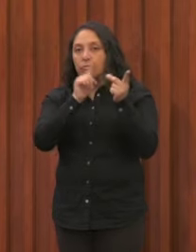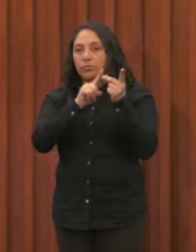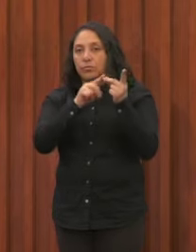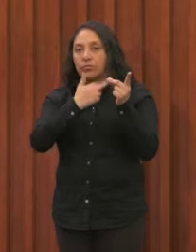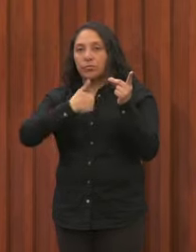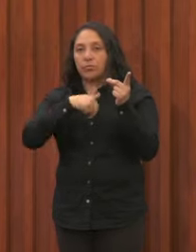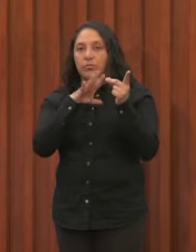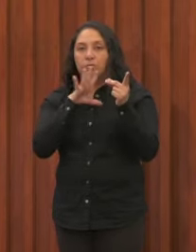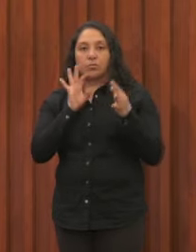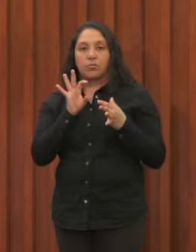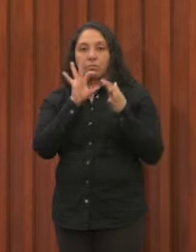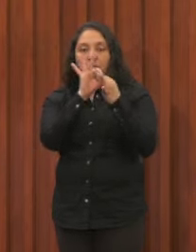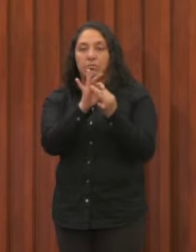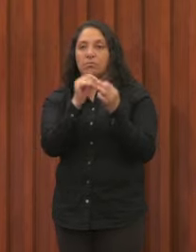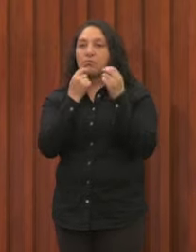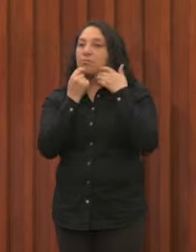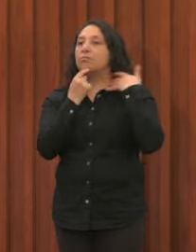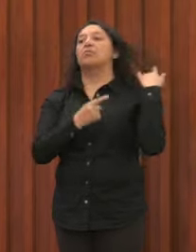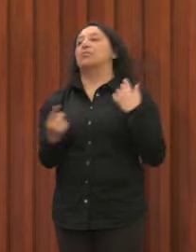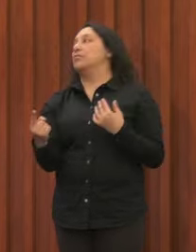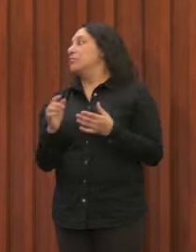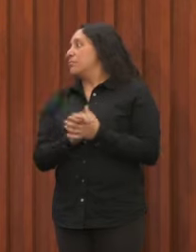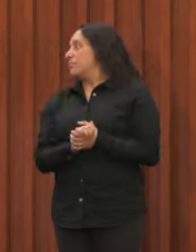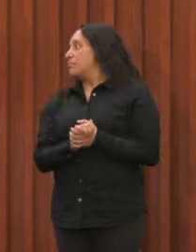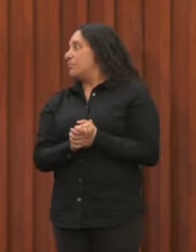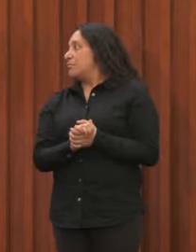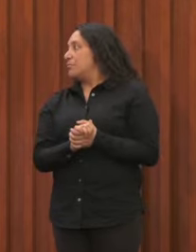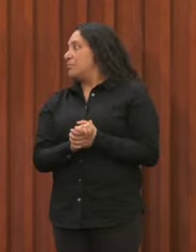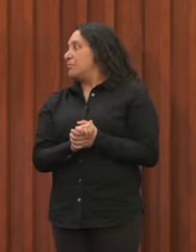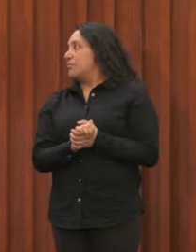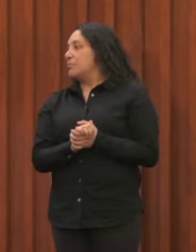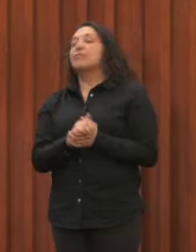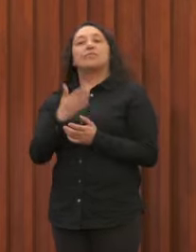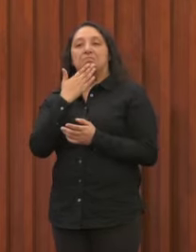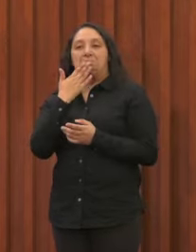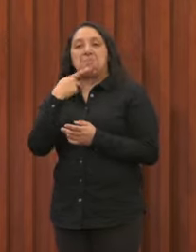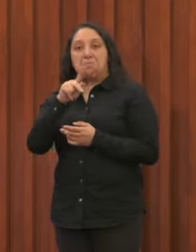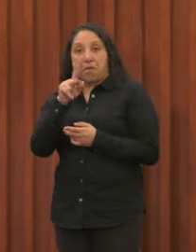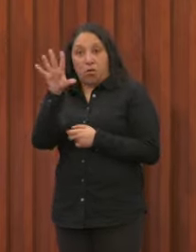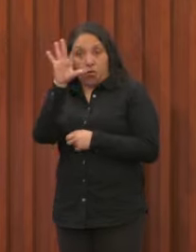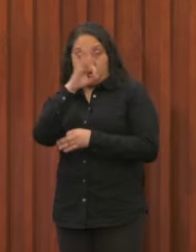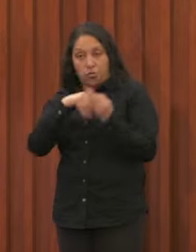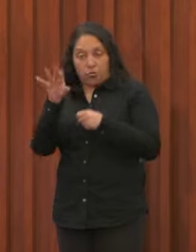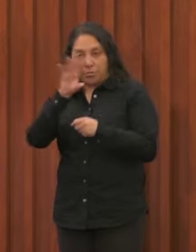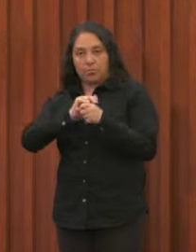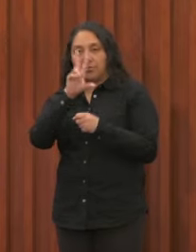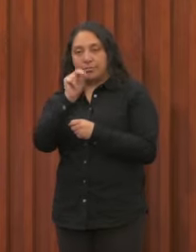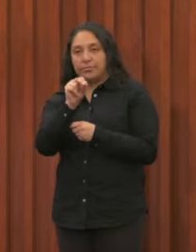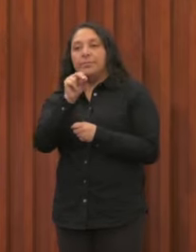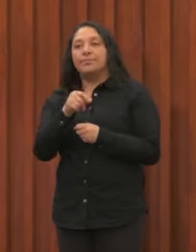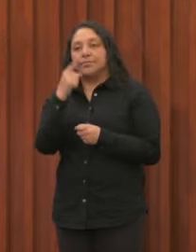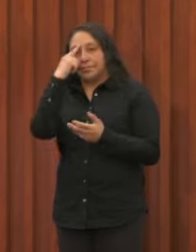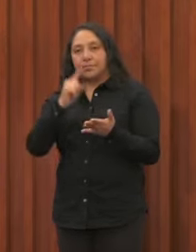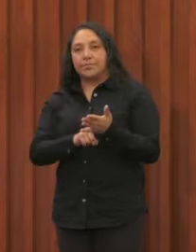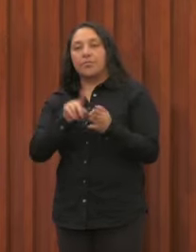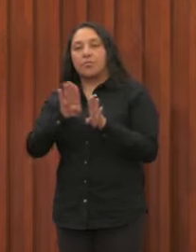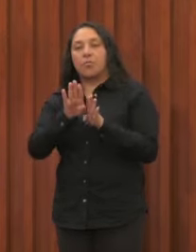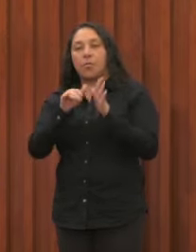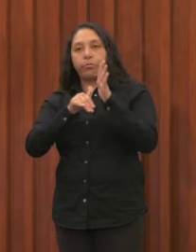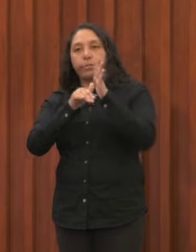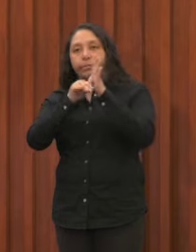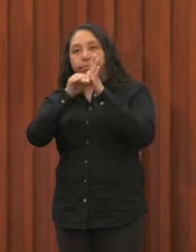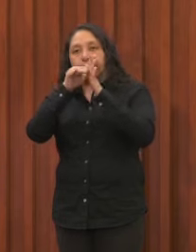donde estamos ligadas a los niños, está bien, pero no es todo, ¿no? Y creo que, bueno, la progresividad